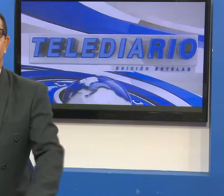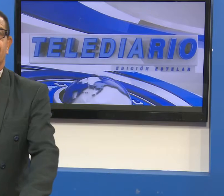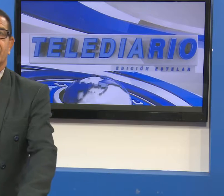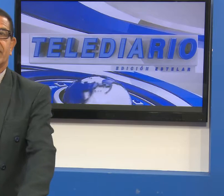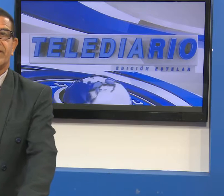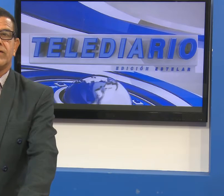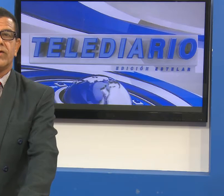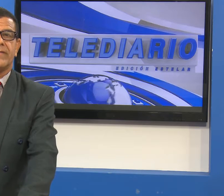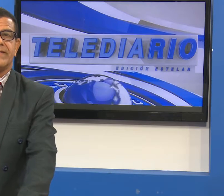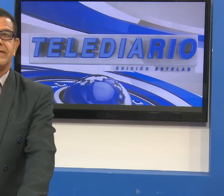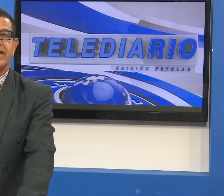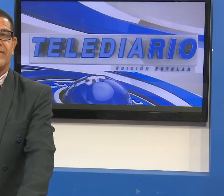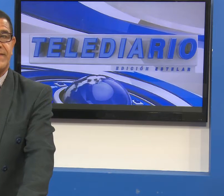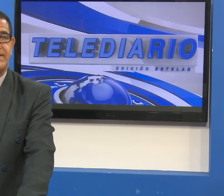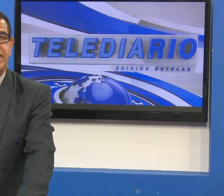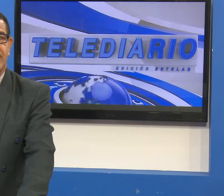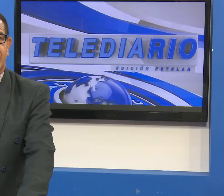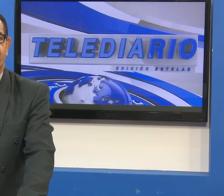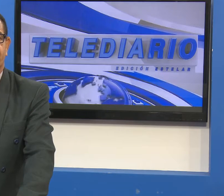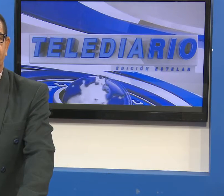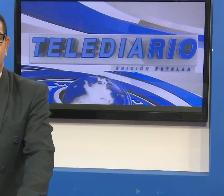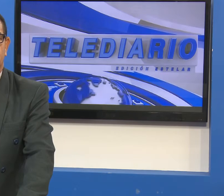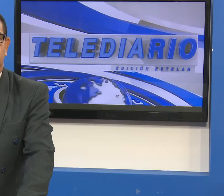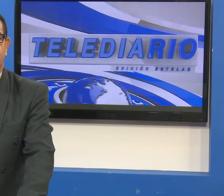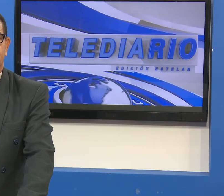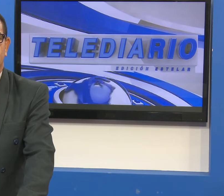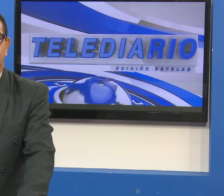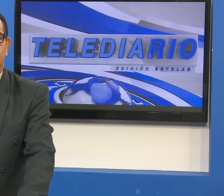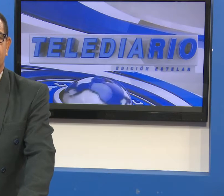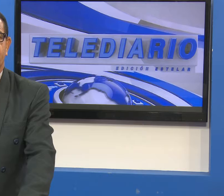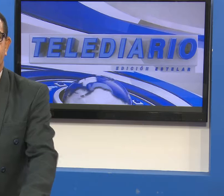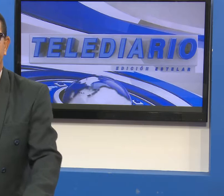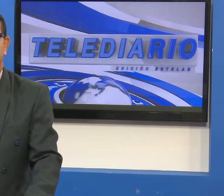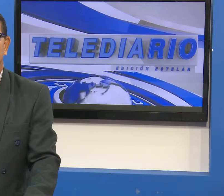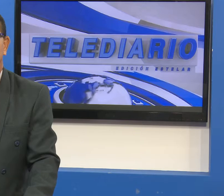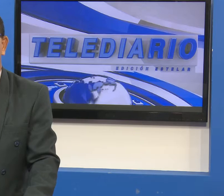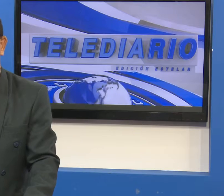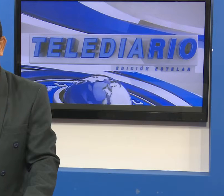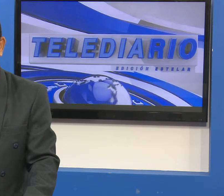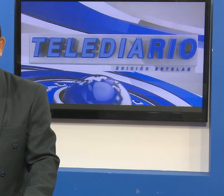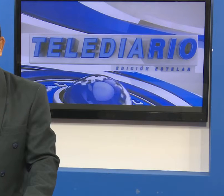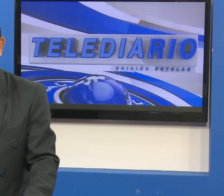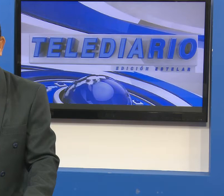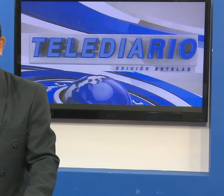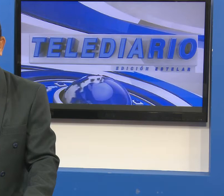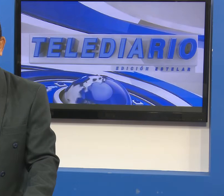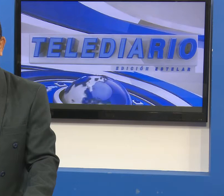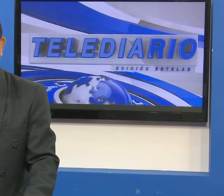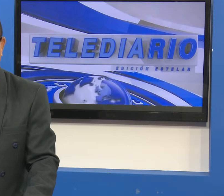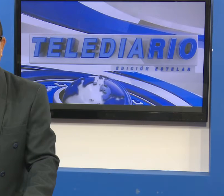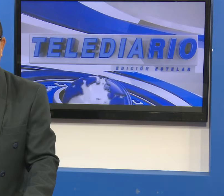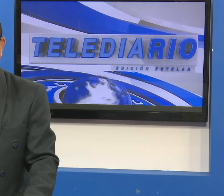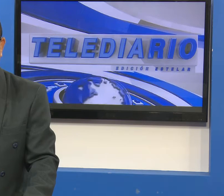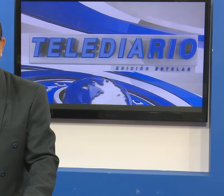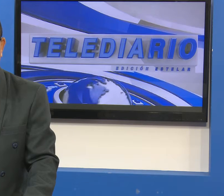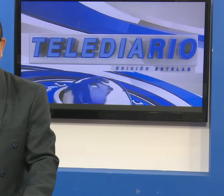El Departamento de Medicina Física y Rehabilitación del Hospital Teófilo Dávila realizó una charla denominada Lenguaje de